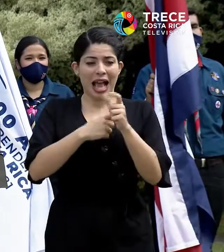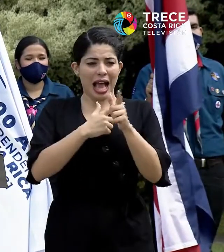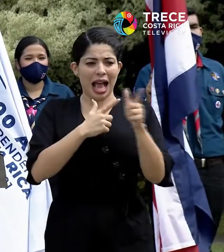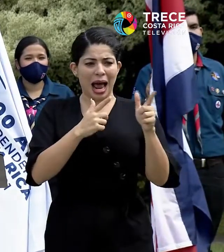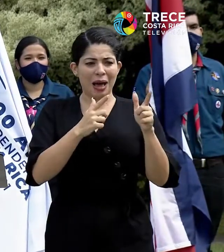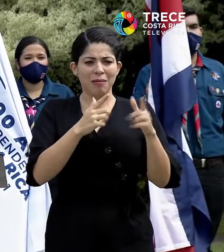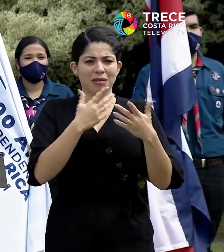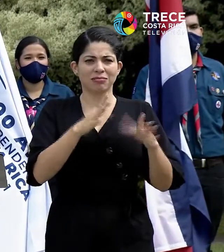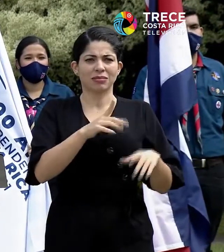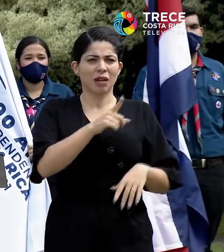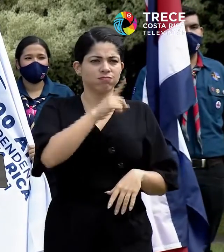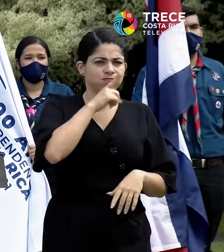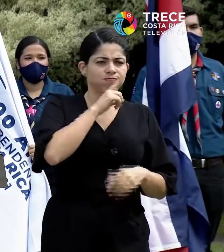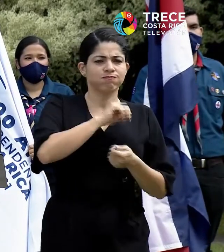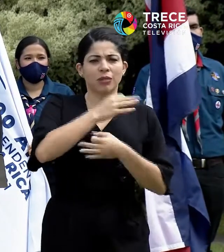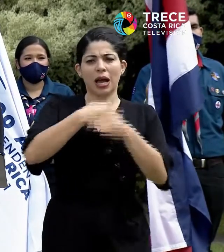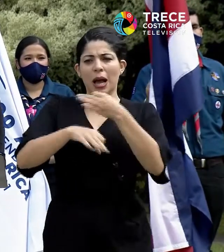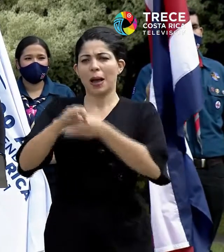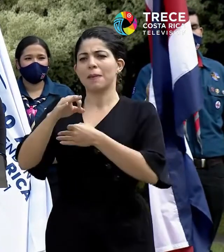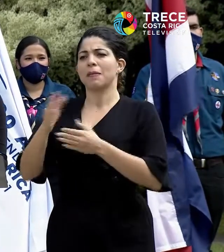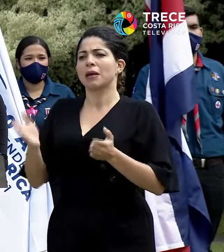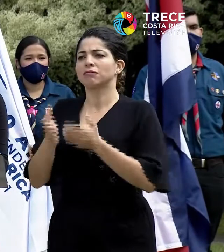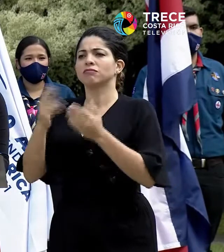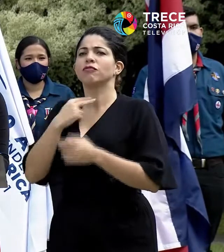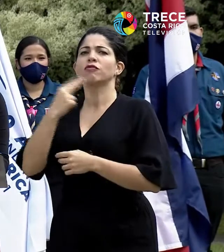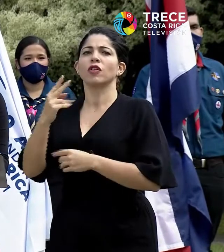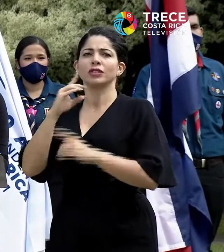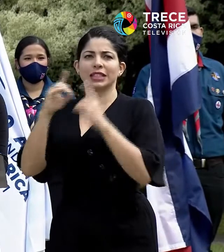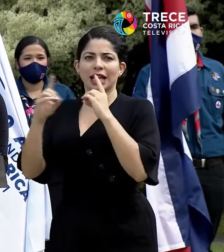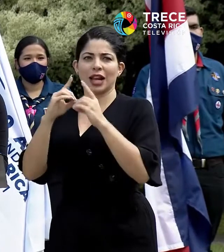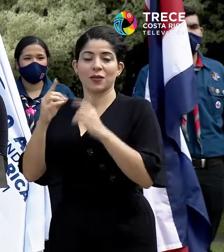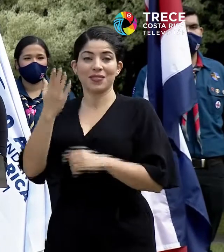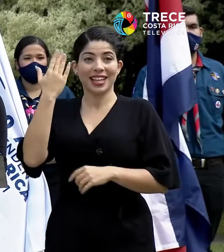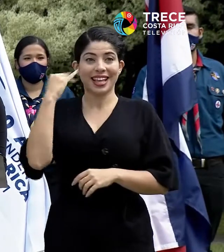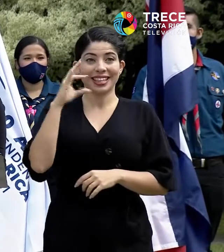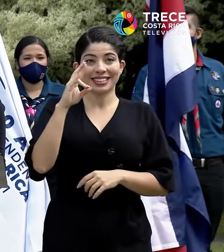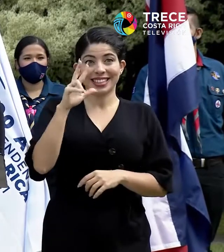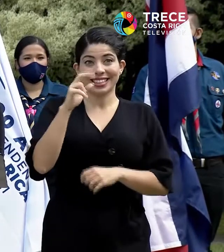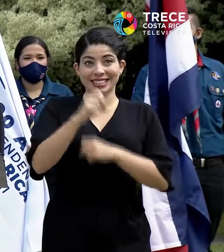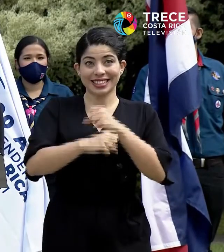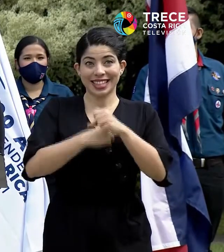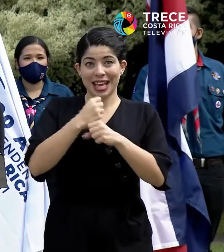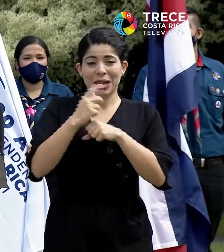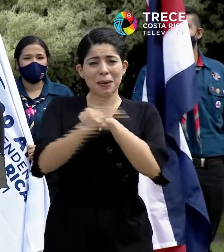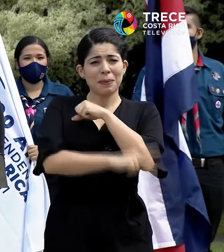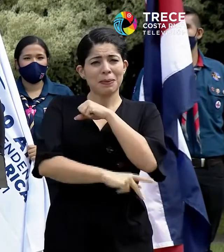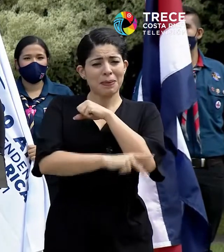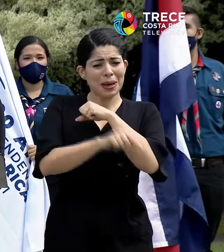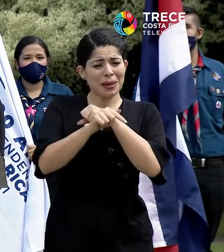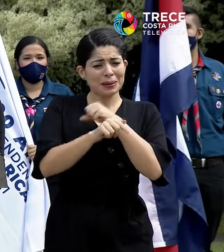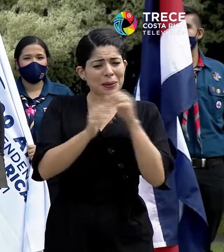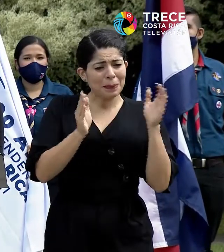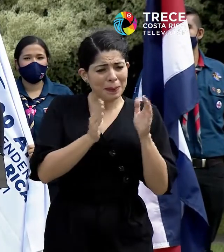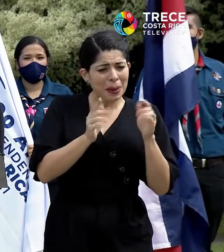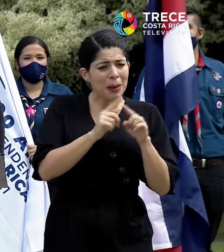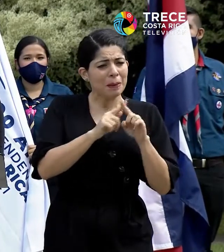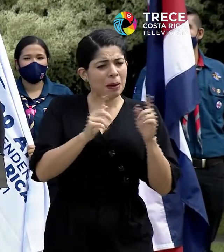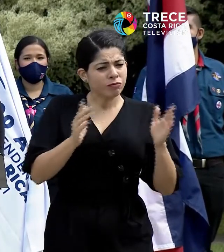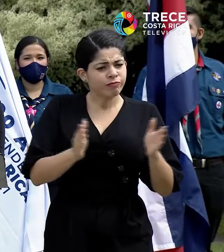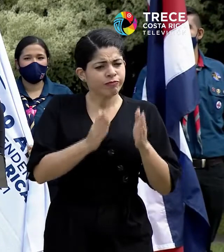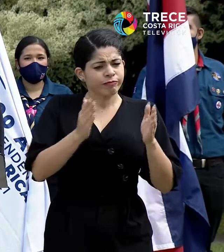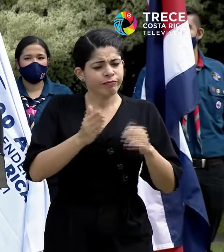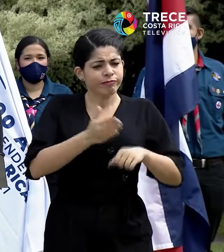subimos nuestras voces en diálogo. Hace 73 años esta pequeña nación impulsa el